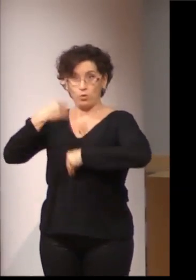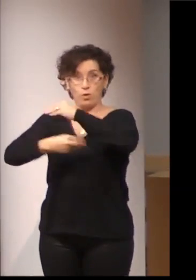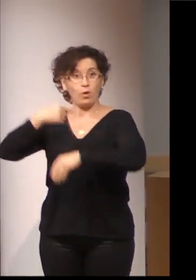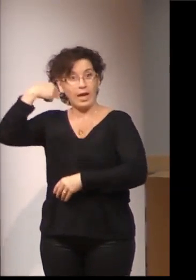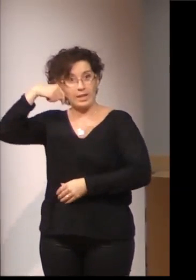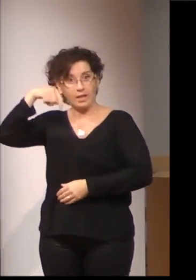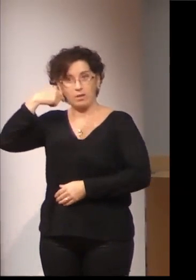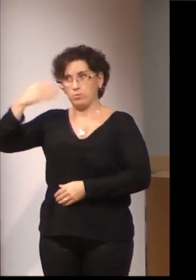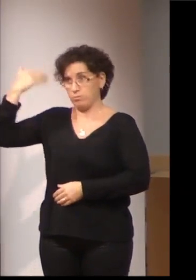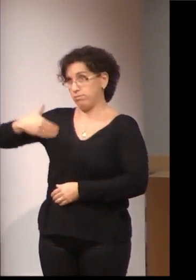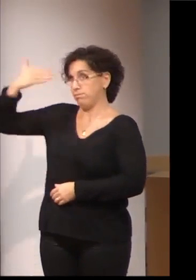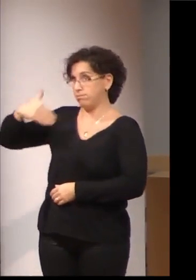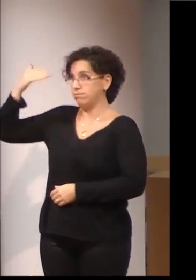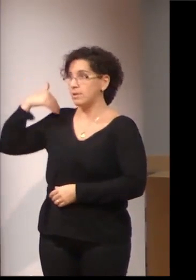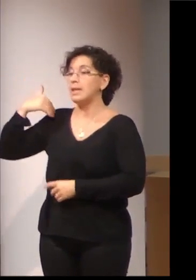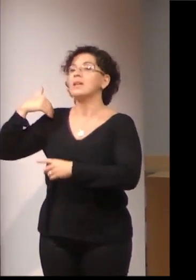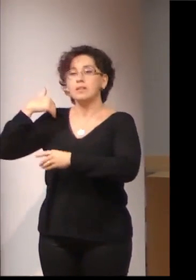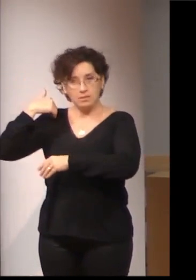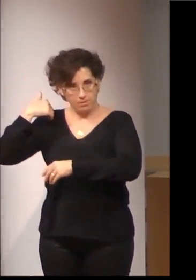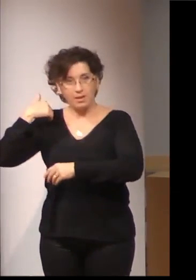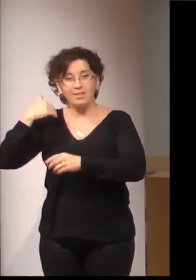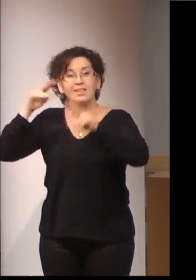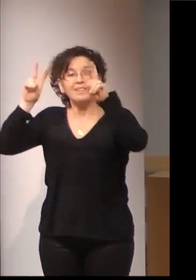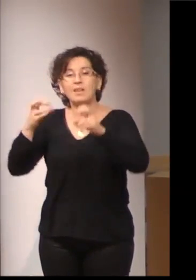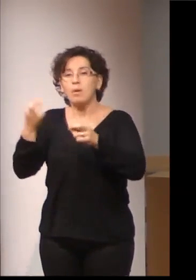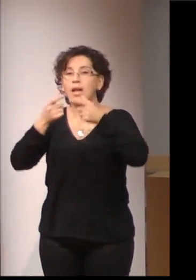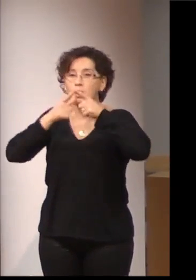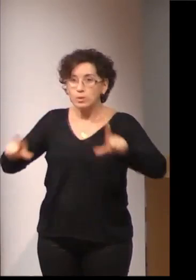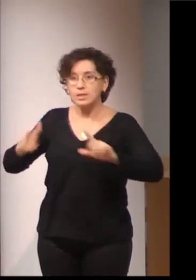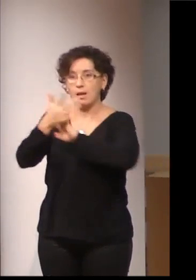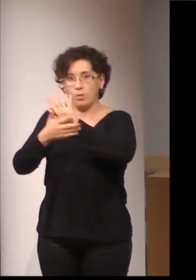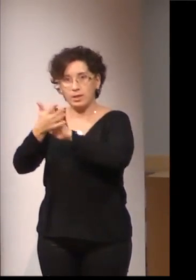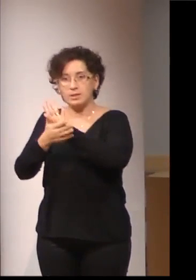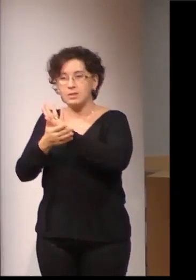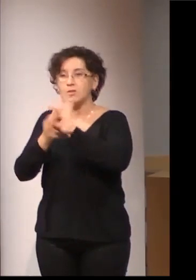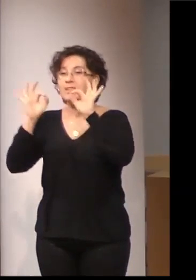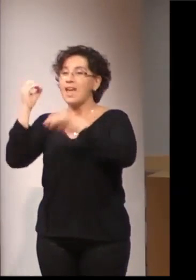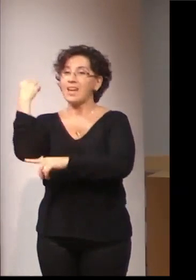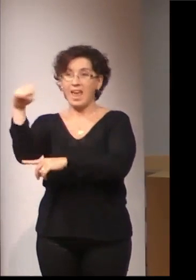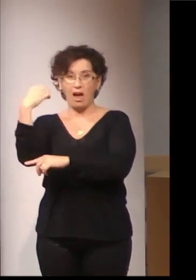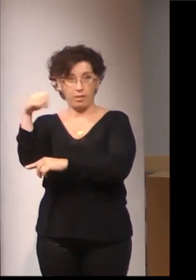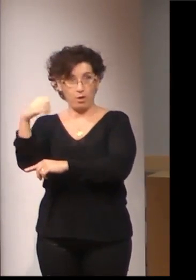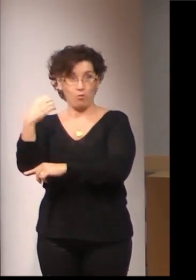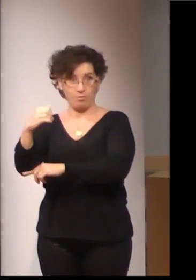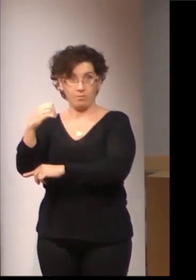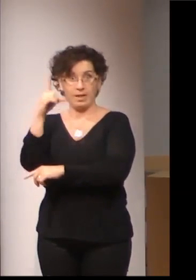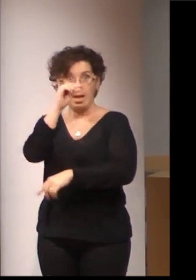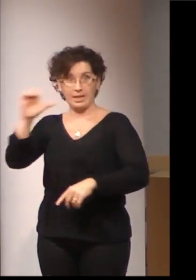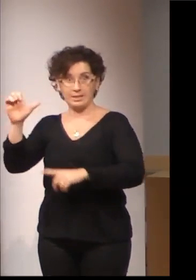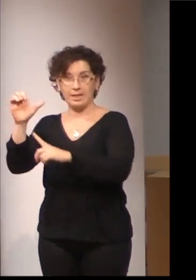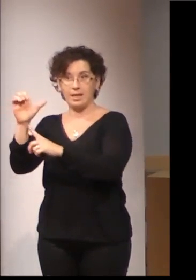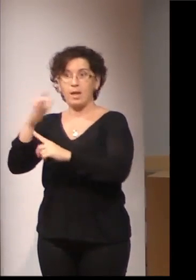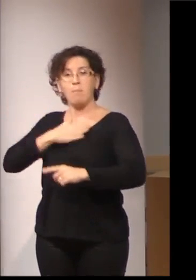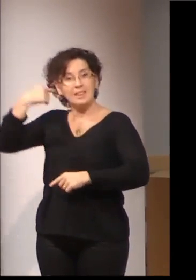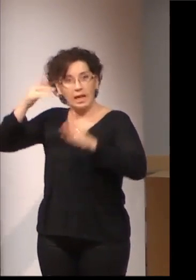universitaria, hace muchísimo tiempo, pues se hizo sobre lingüística de la lengua de signos, en concreto sobre la negación en lengua de signos española, que fue algo que